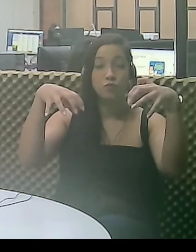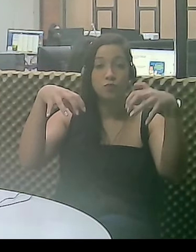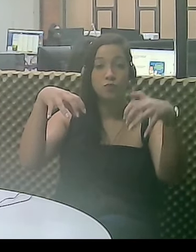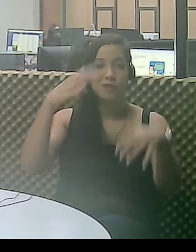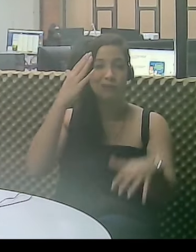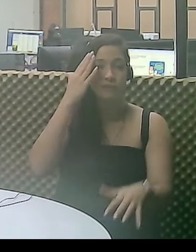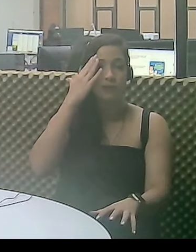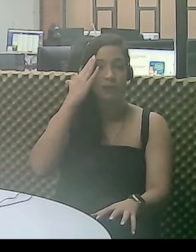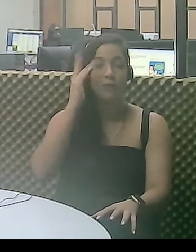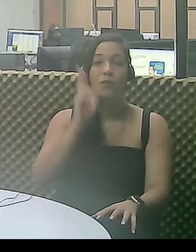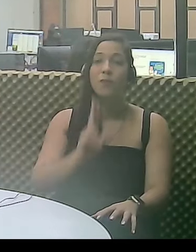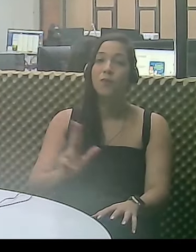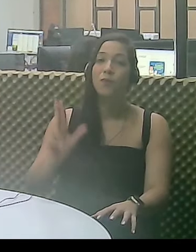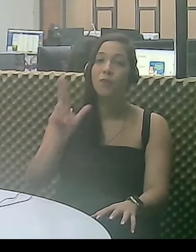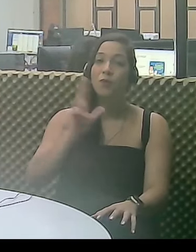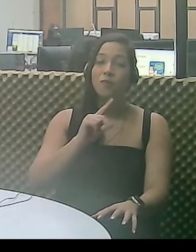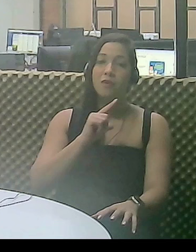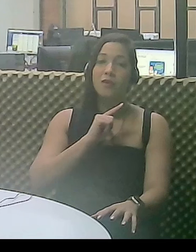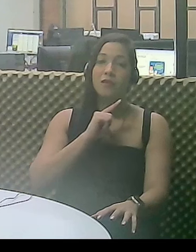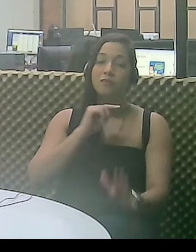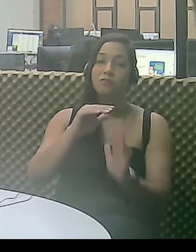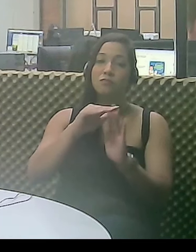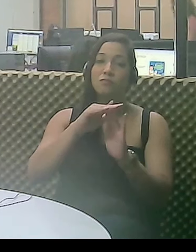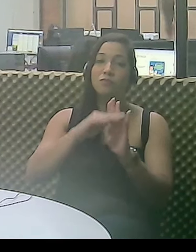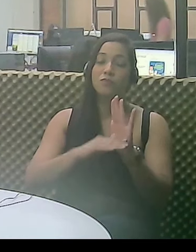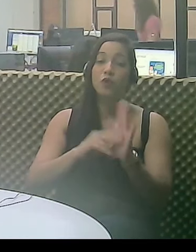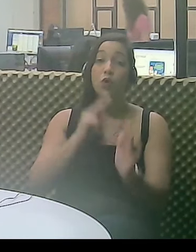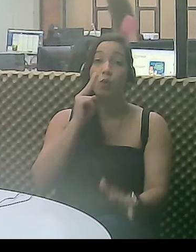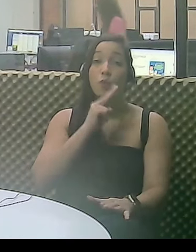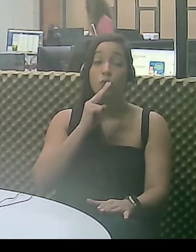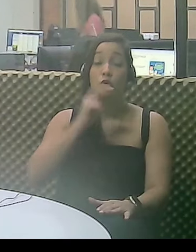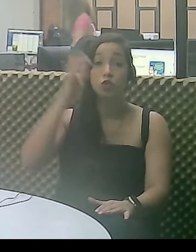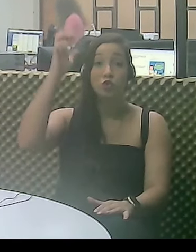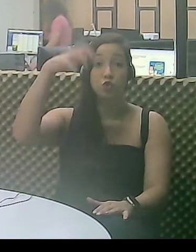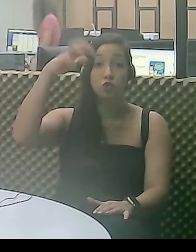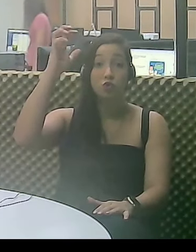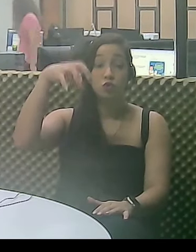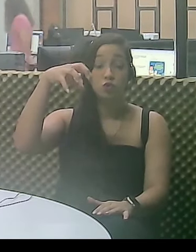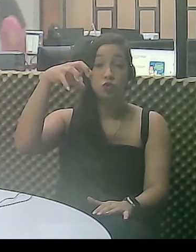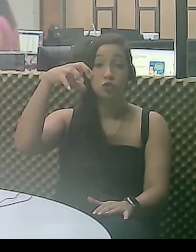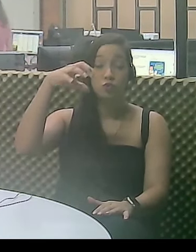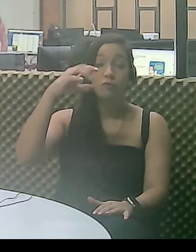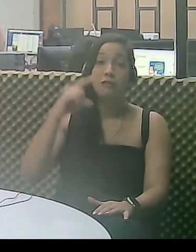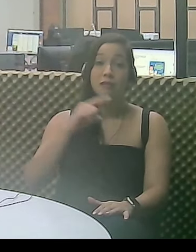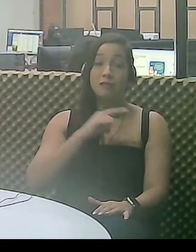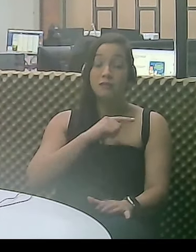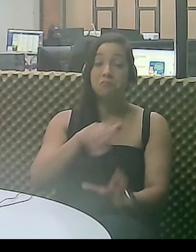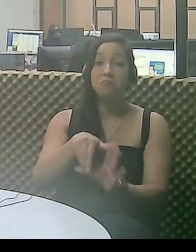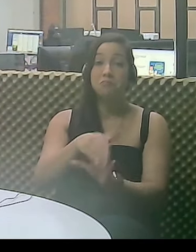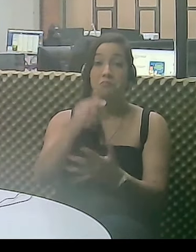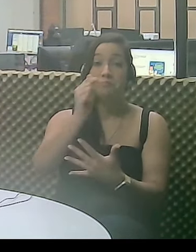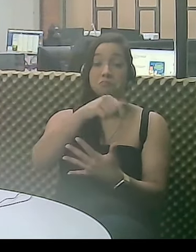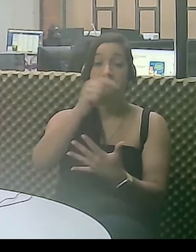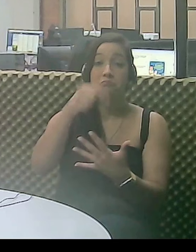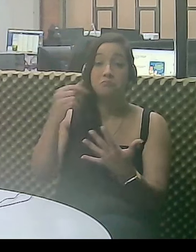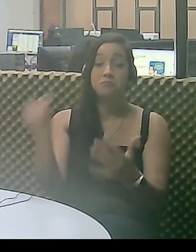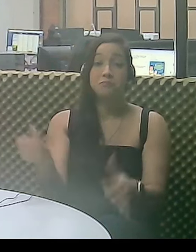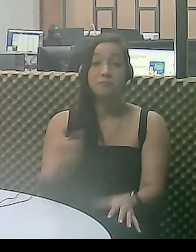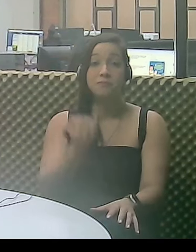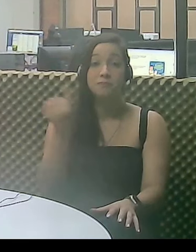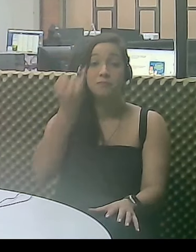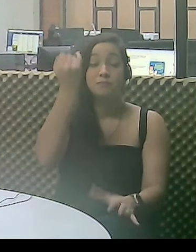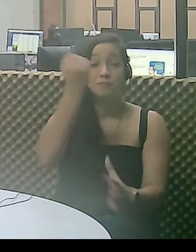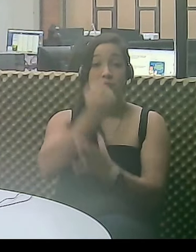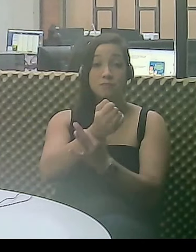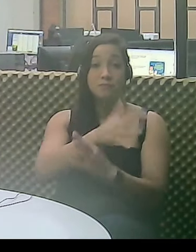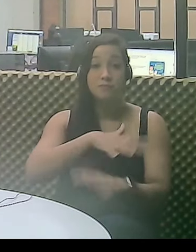Você sabia que Uberlândia possui uma cartilha do Plano de Emergência Pluviométrica e que ela contém orientações valiosas para a segurança